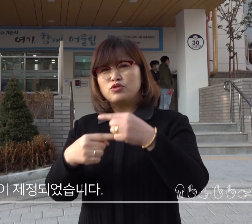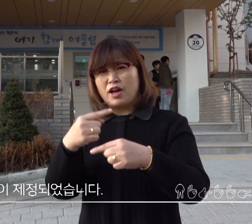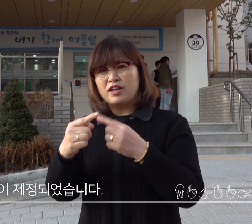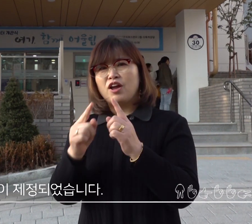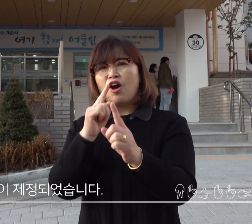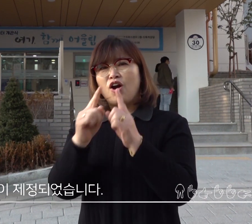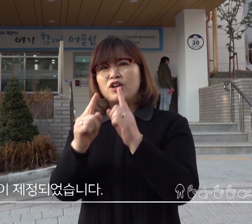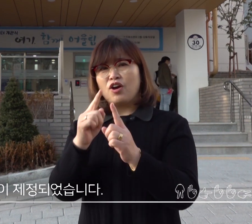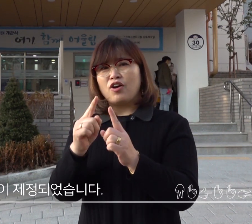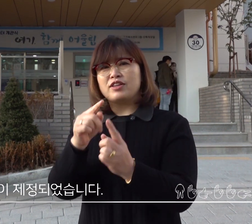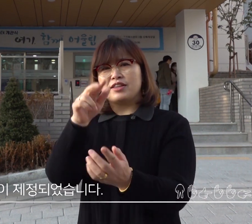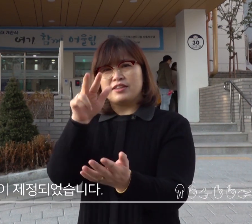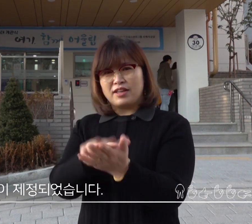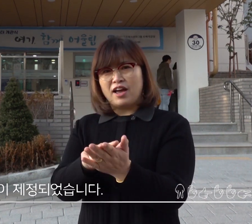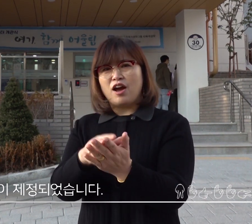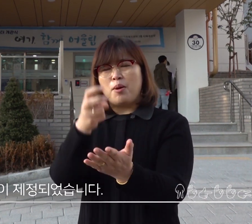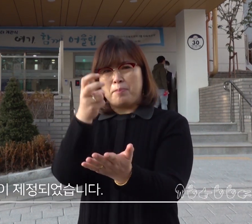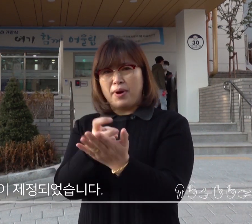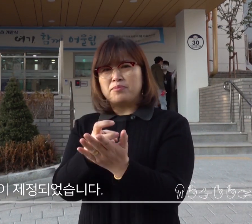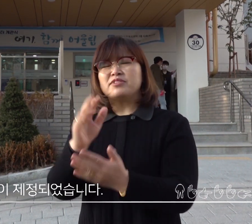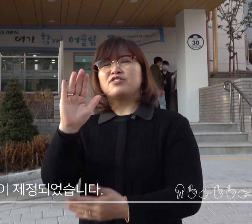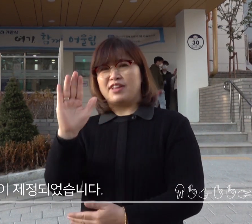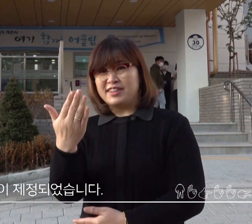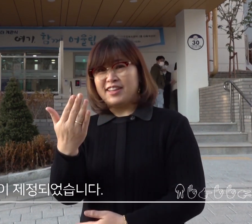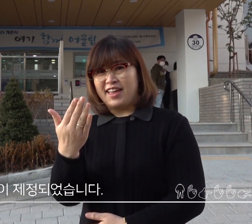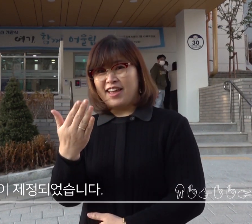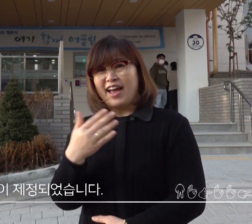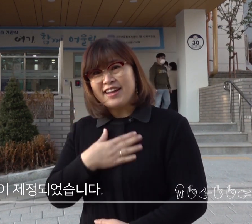2016년부터 수어 언어법이 제정되었습니다.